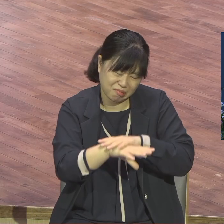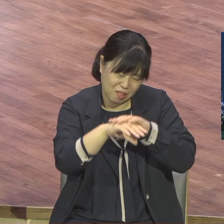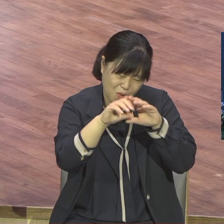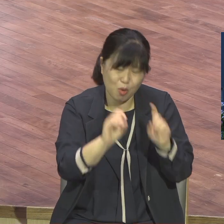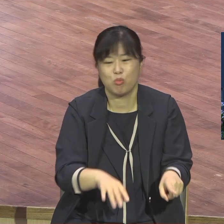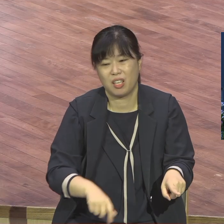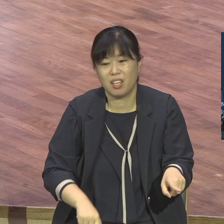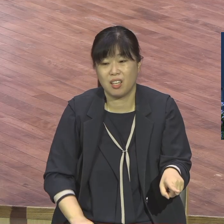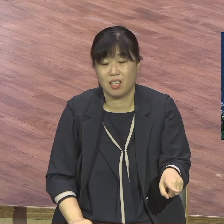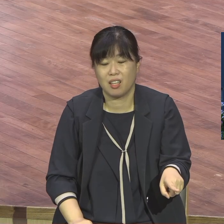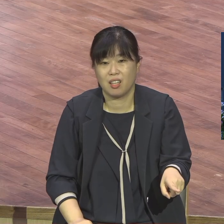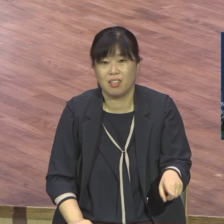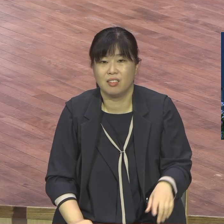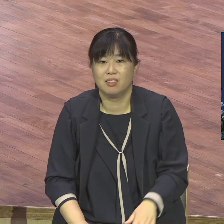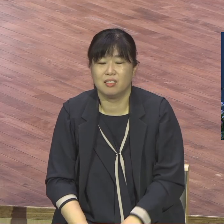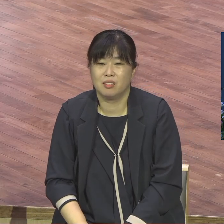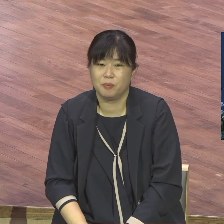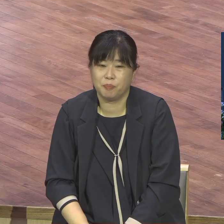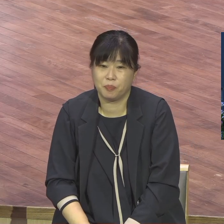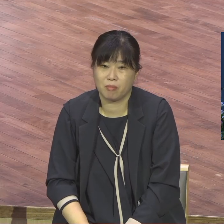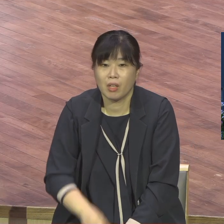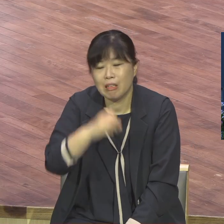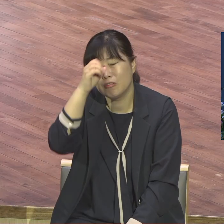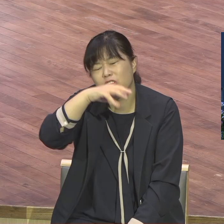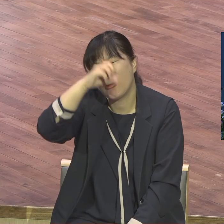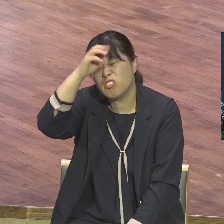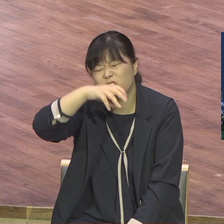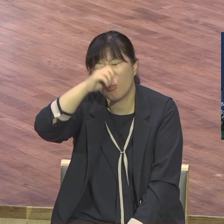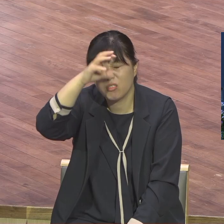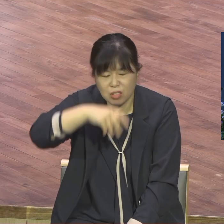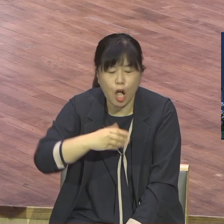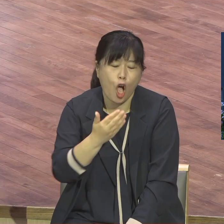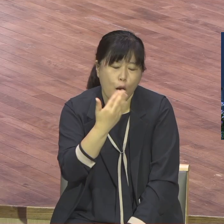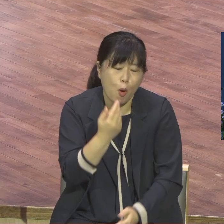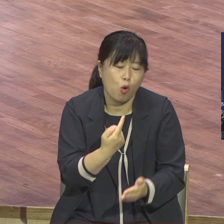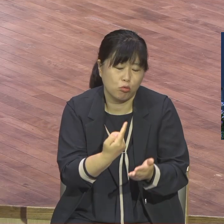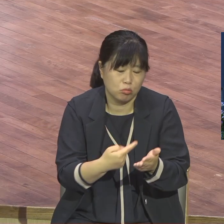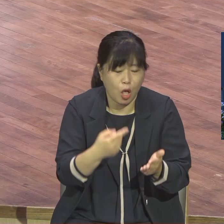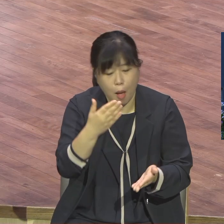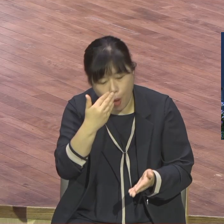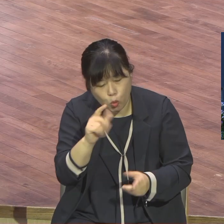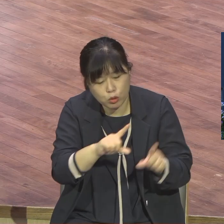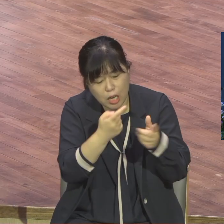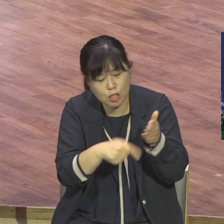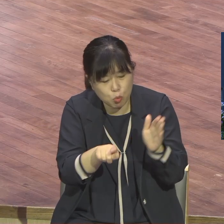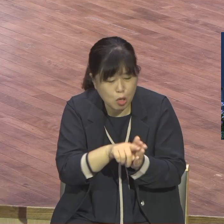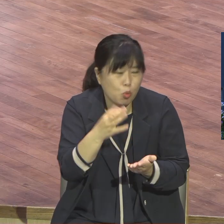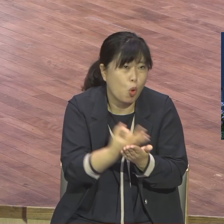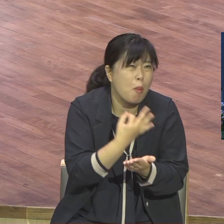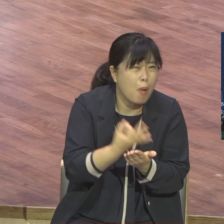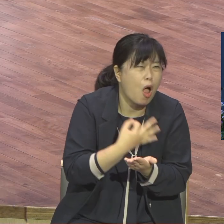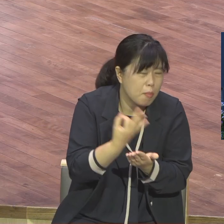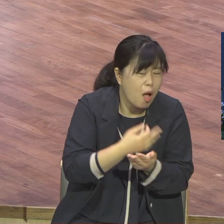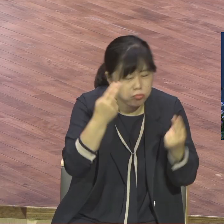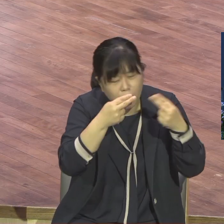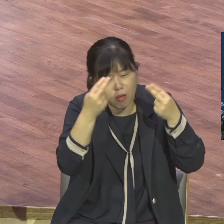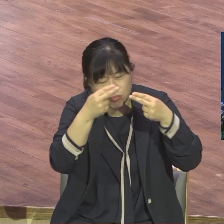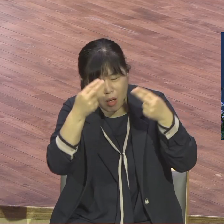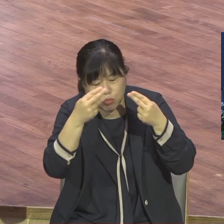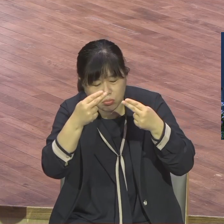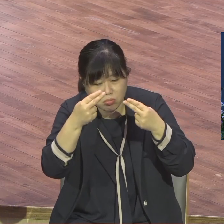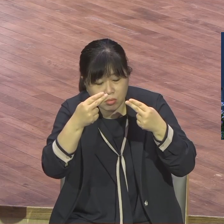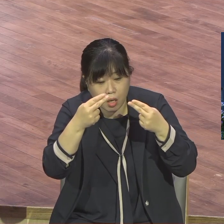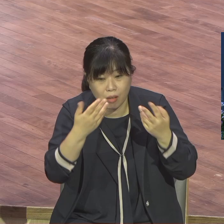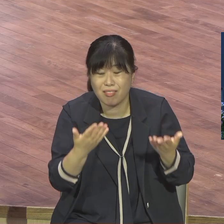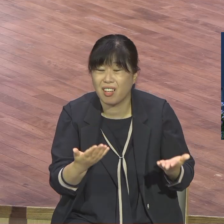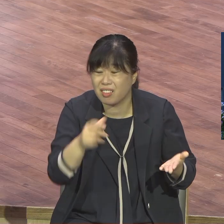그렇죠. 사명이 없는데 사명. 짐승같이 살지요. 사는 내용이 보면 남에게 내놓을 만한 거 아무것도 없죠.